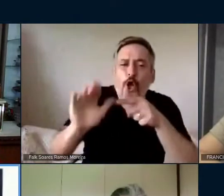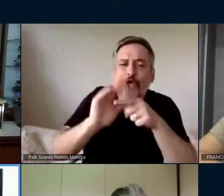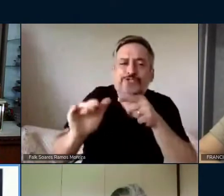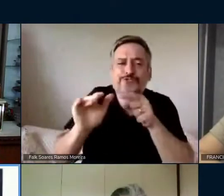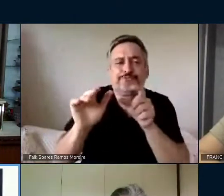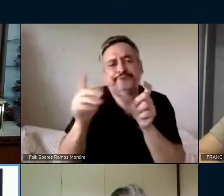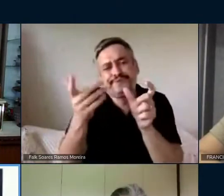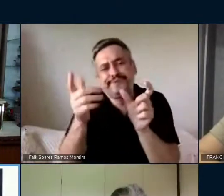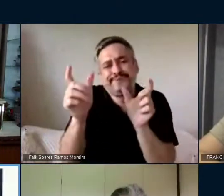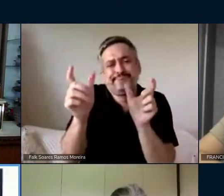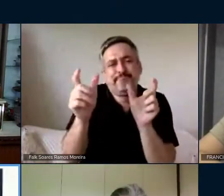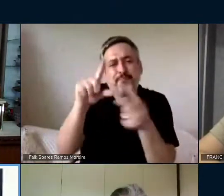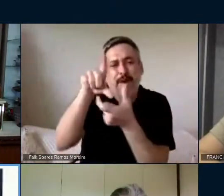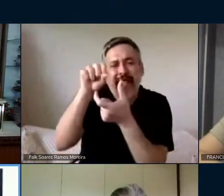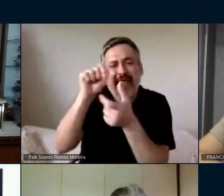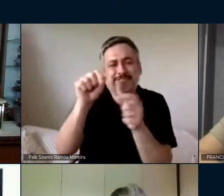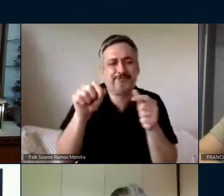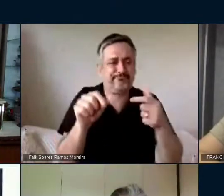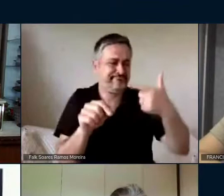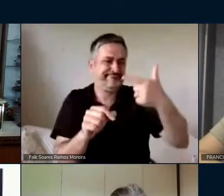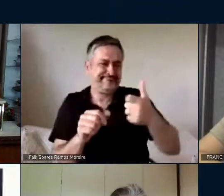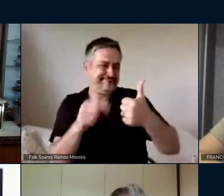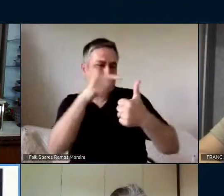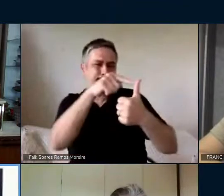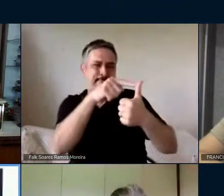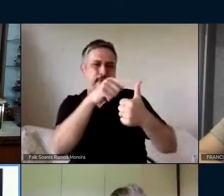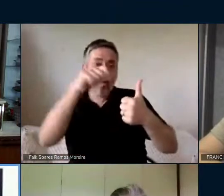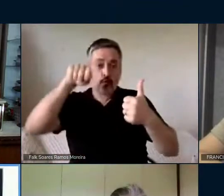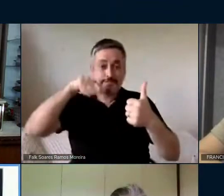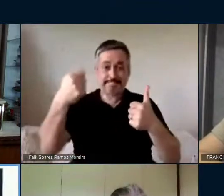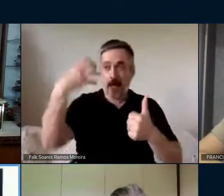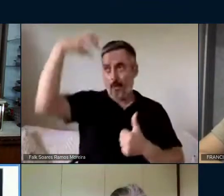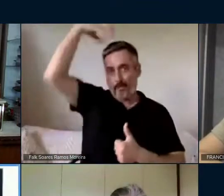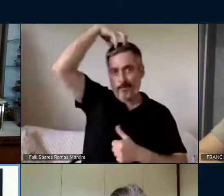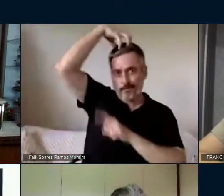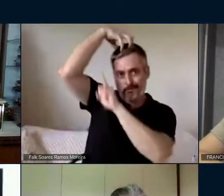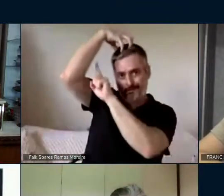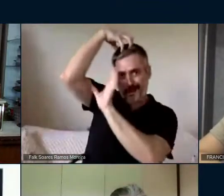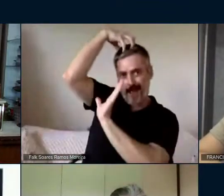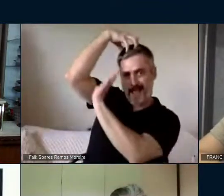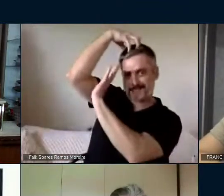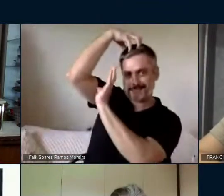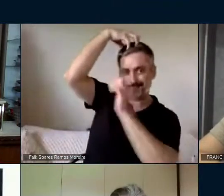elas ressignificam o conceito.